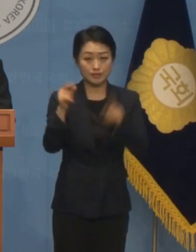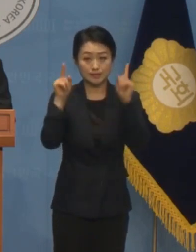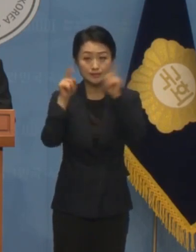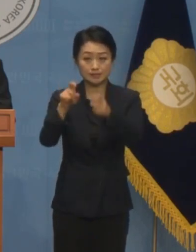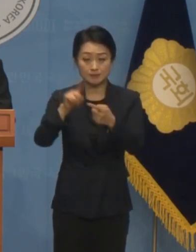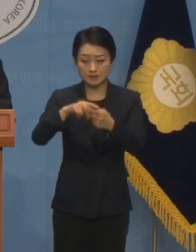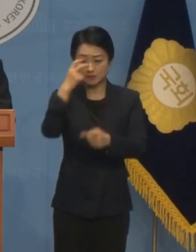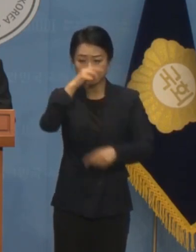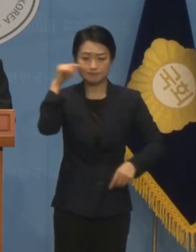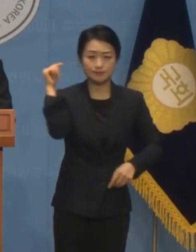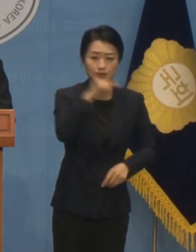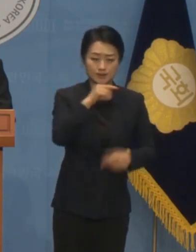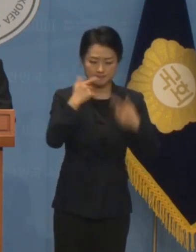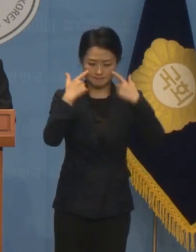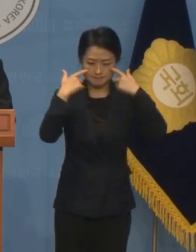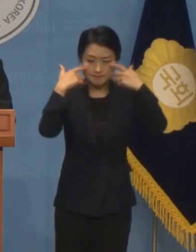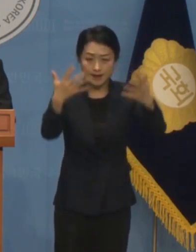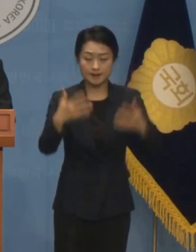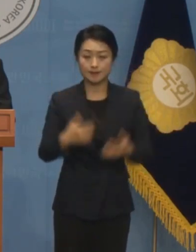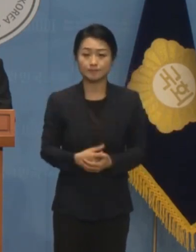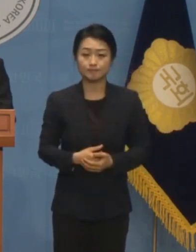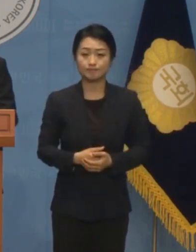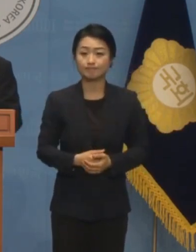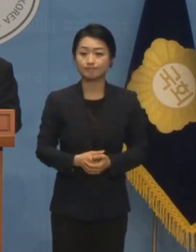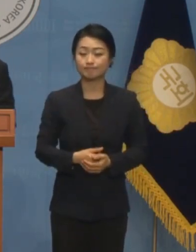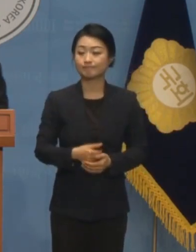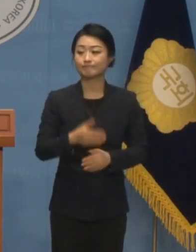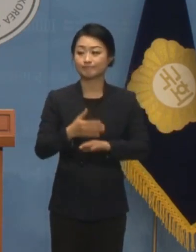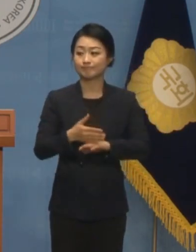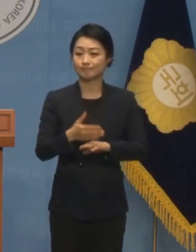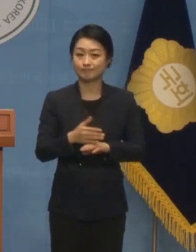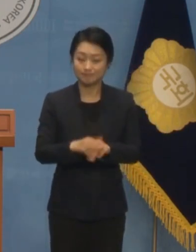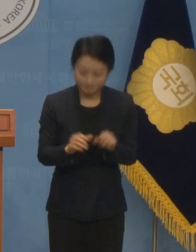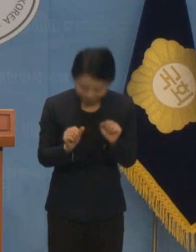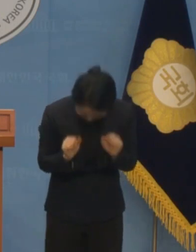의혹들을 철저히 파헤치겠습니다. 이상입니다.